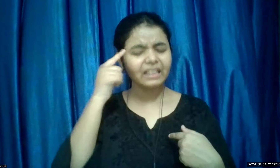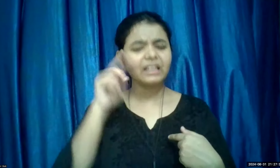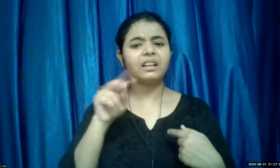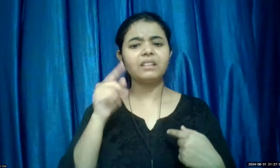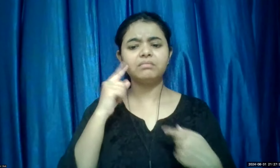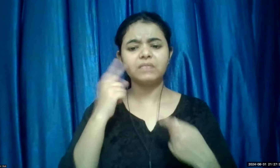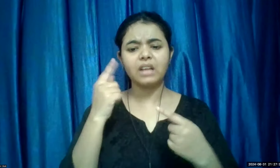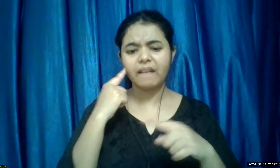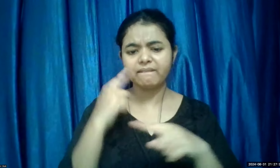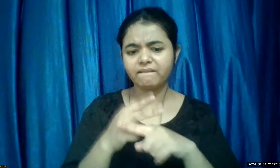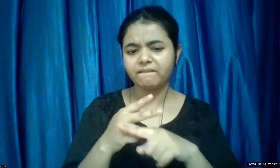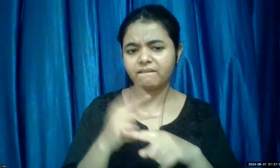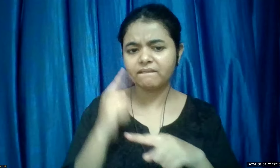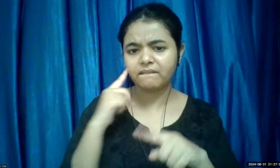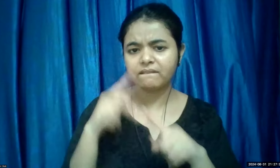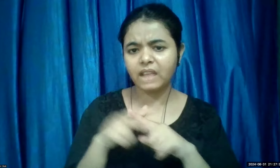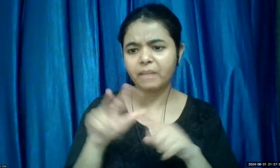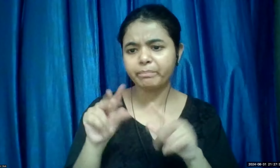क्योंकि